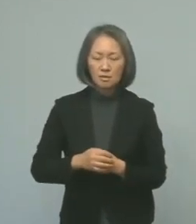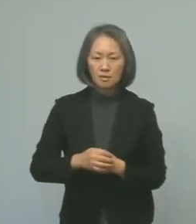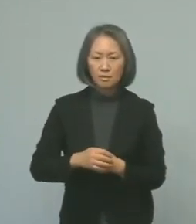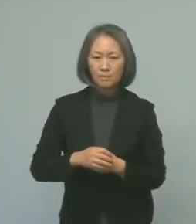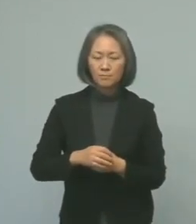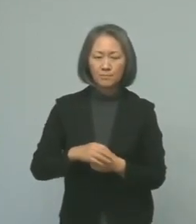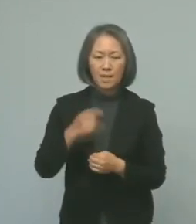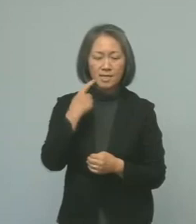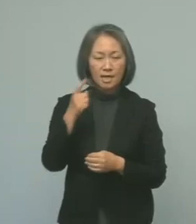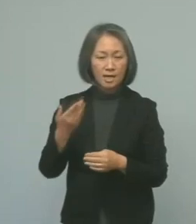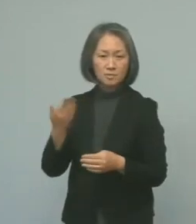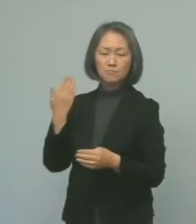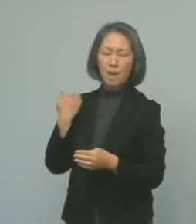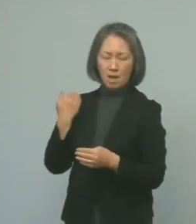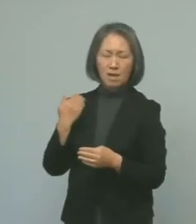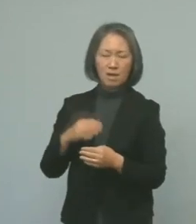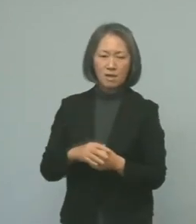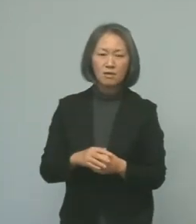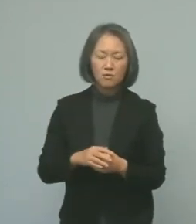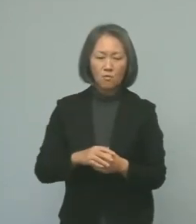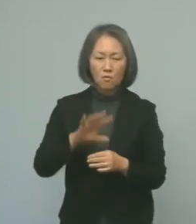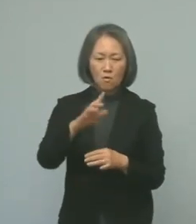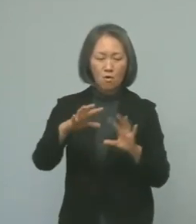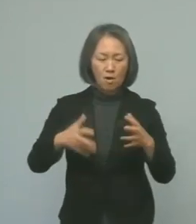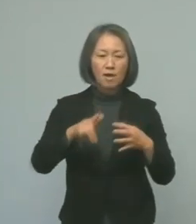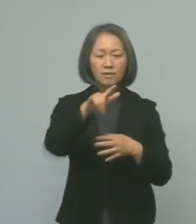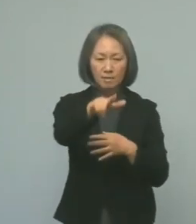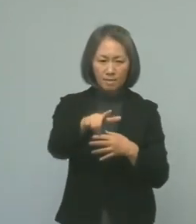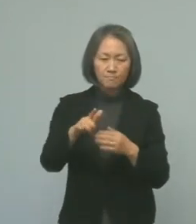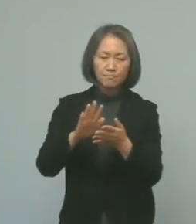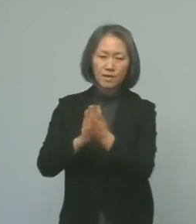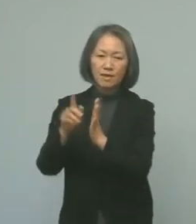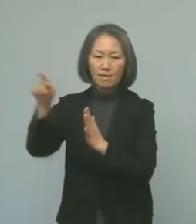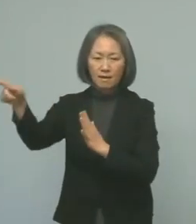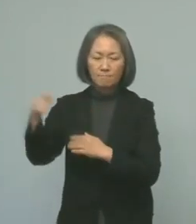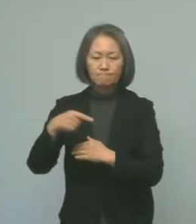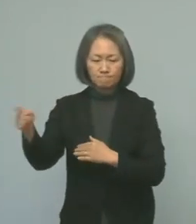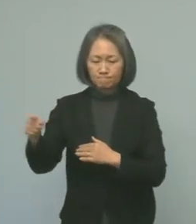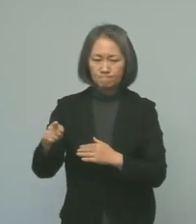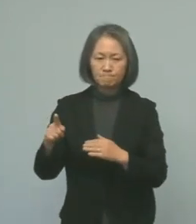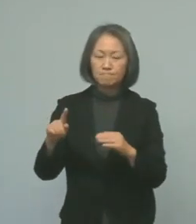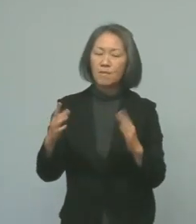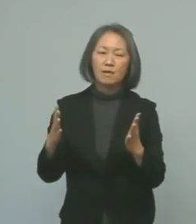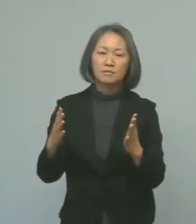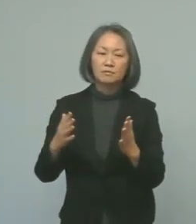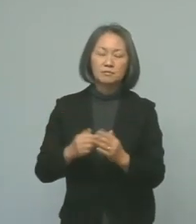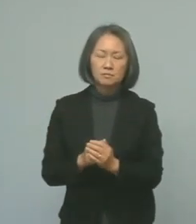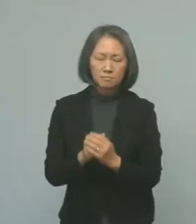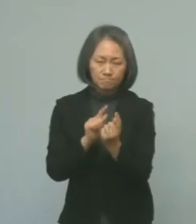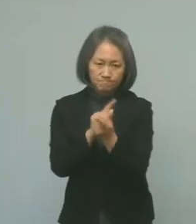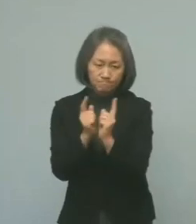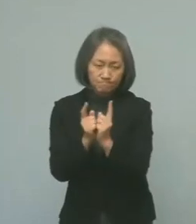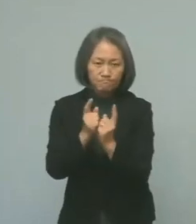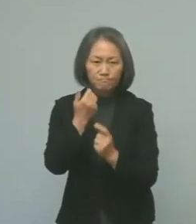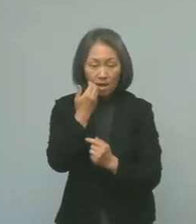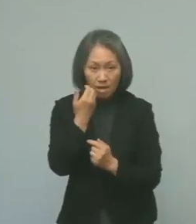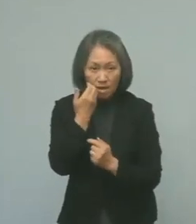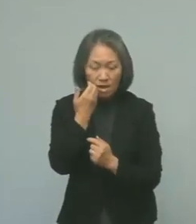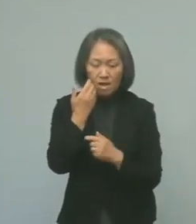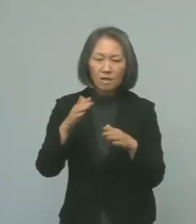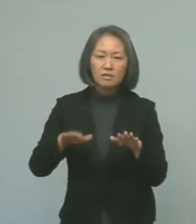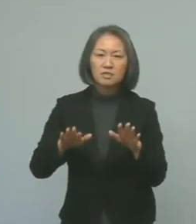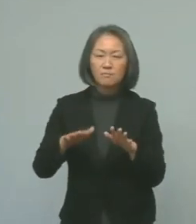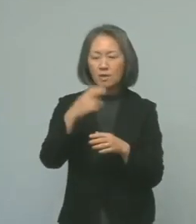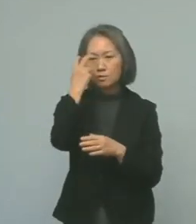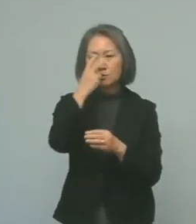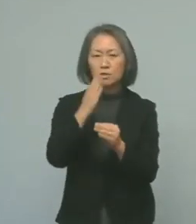1ヶ月の海外県外への行動歴はありません。濃厚接触者につきましては現